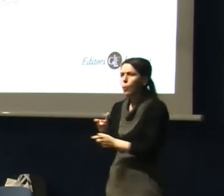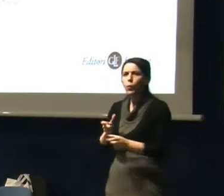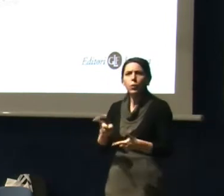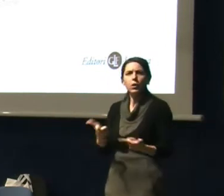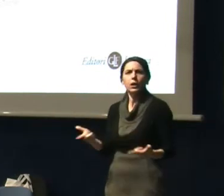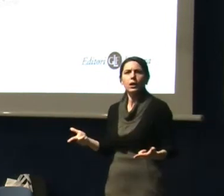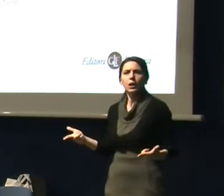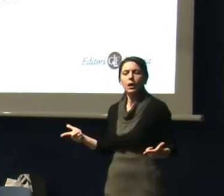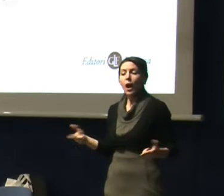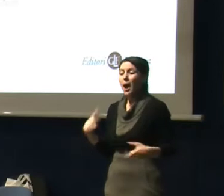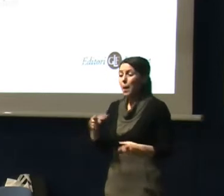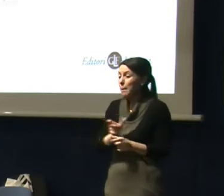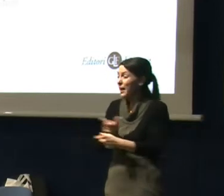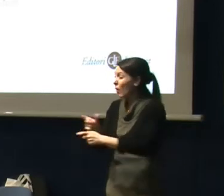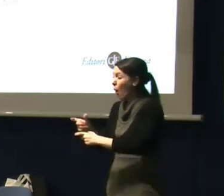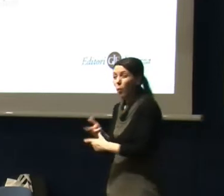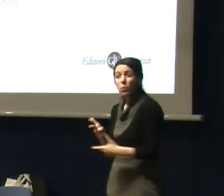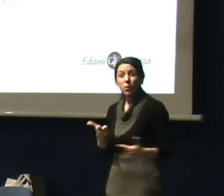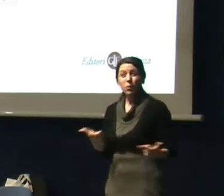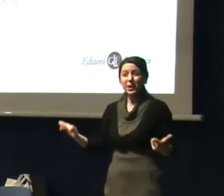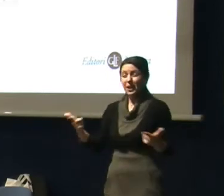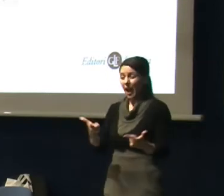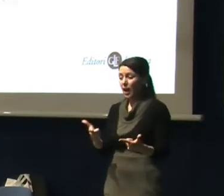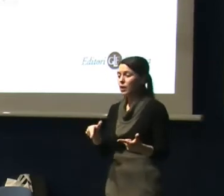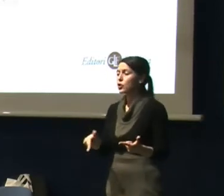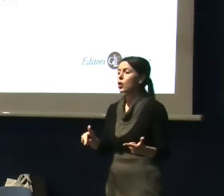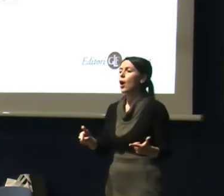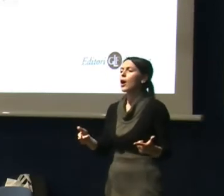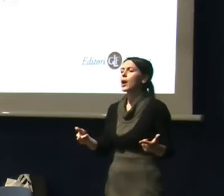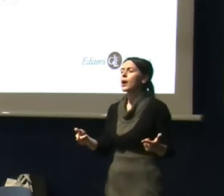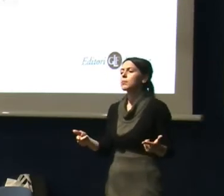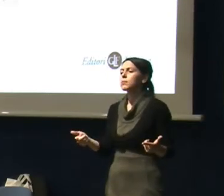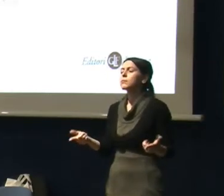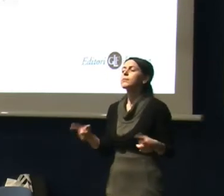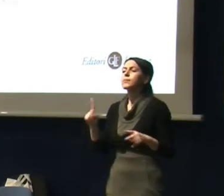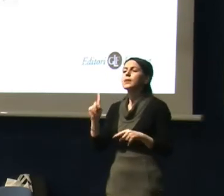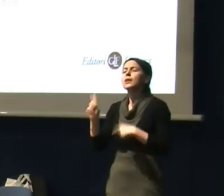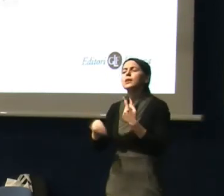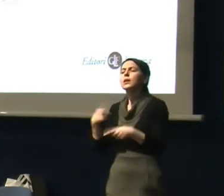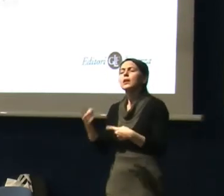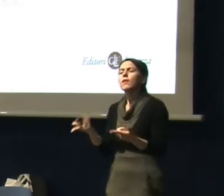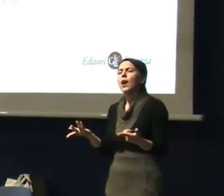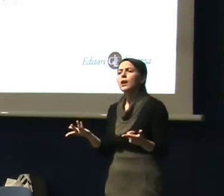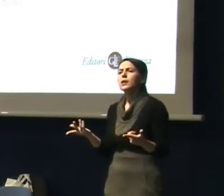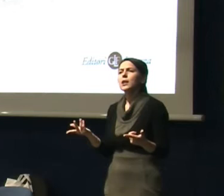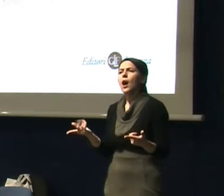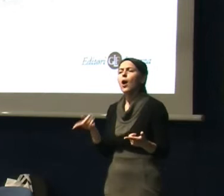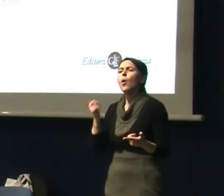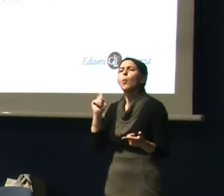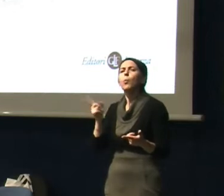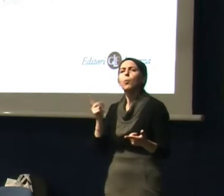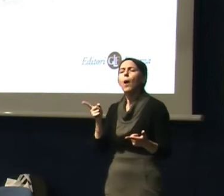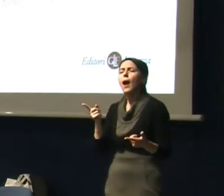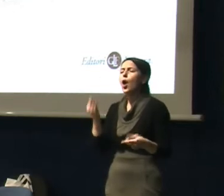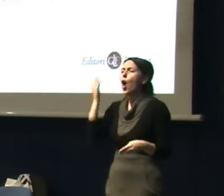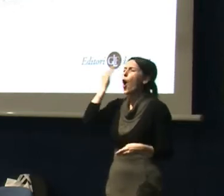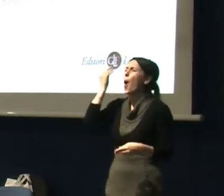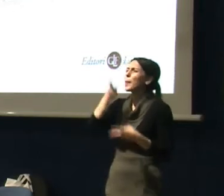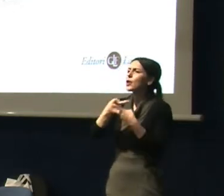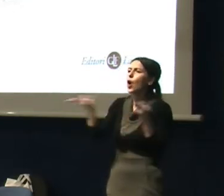comunicazione non rientrando non entrando più in comunicazione tra di loro si fa fatica nella formazione dell'opinione